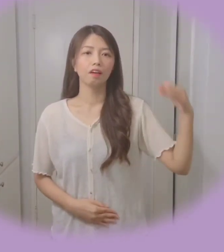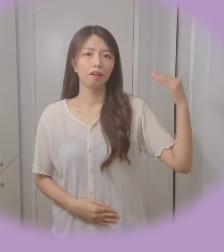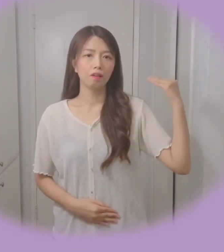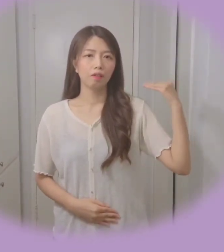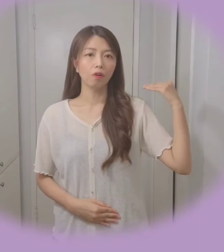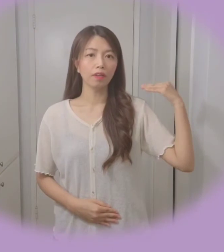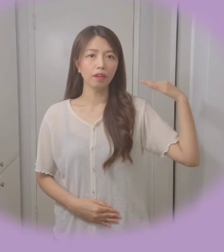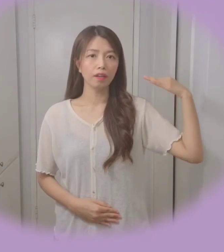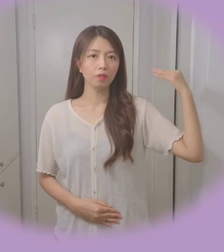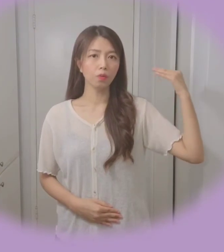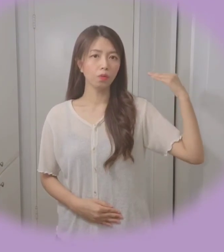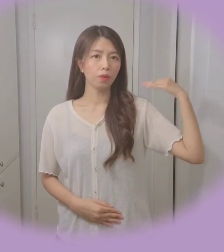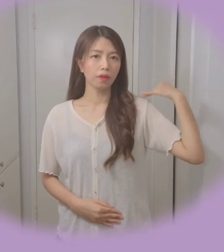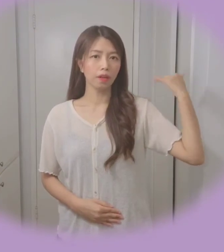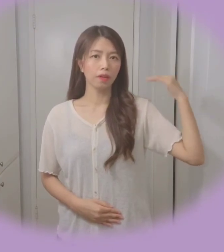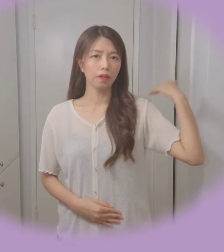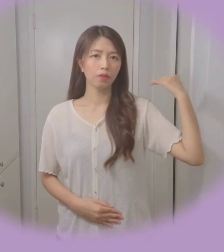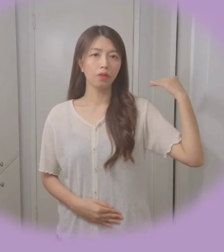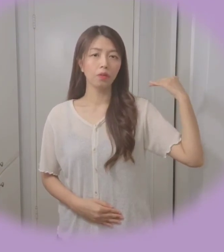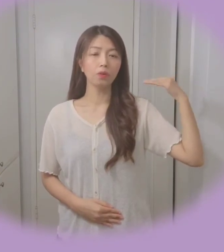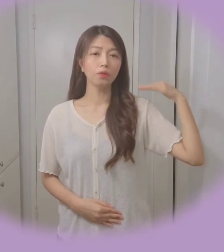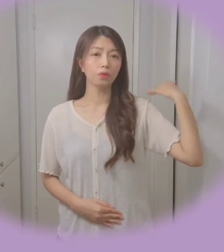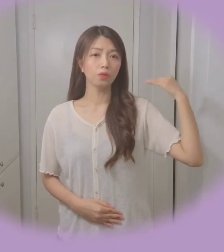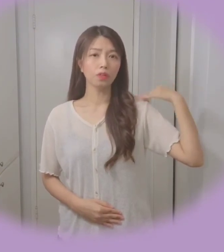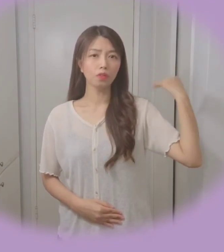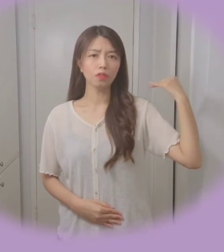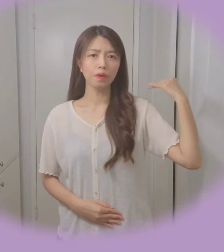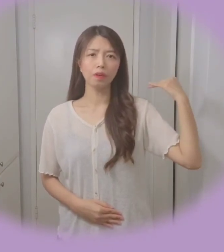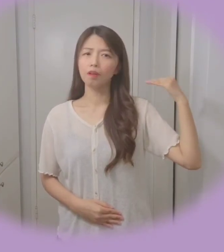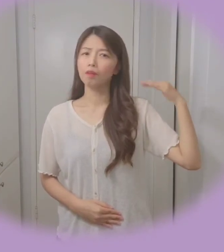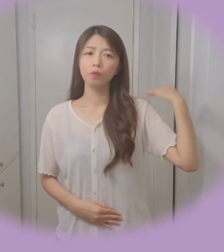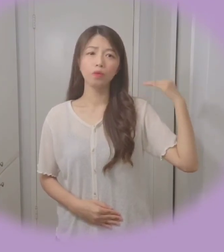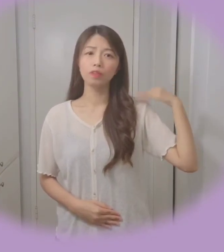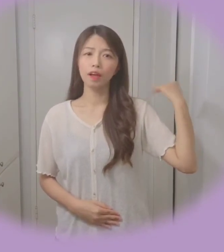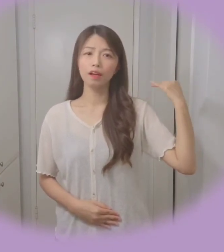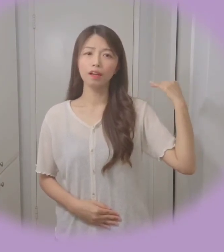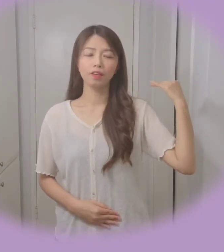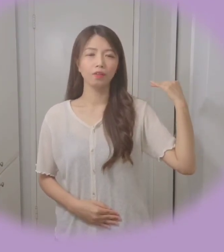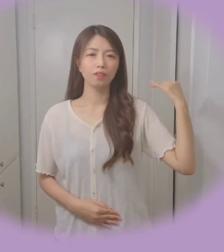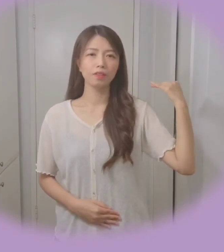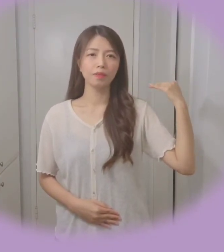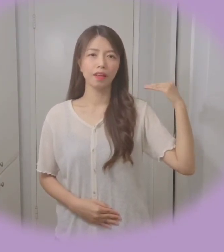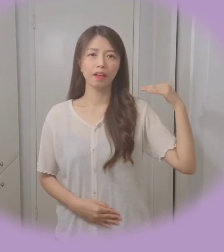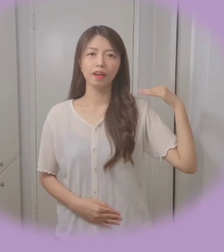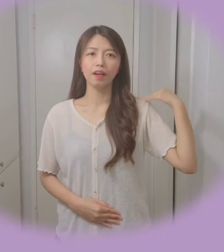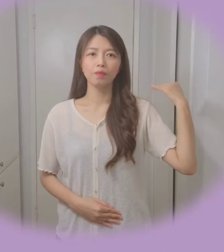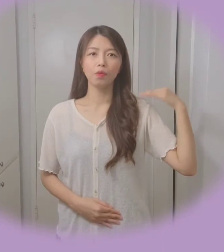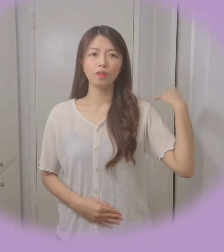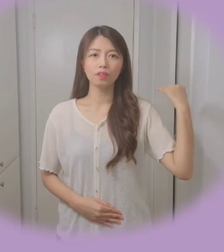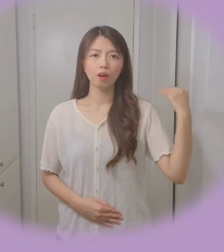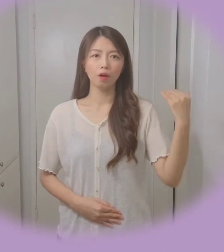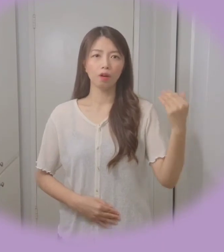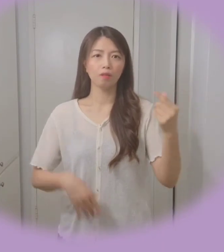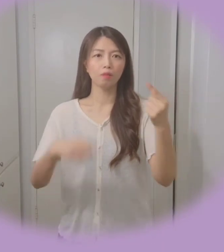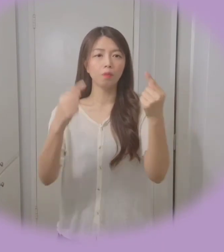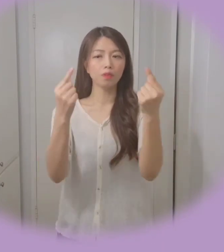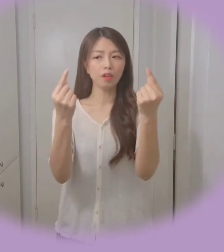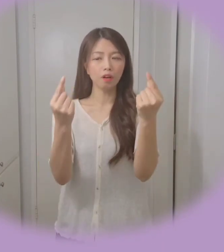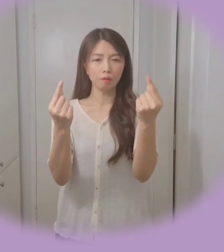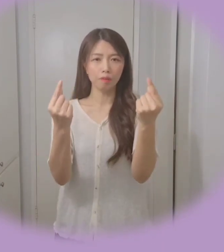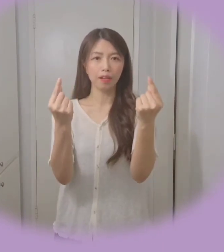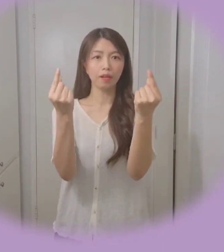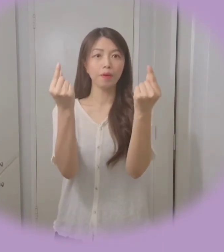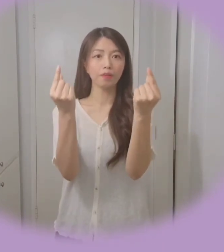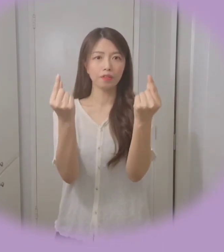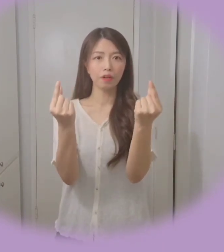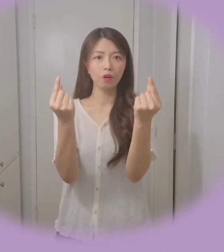수어는요. 어깨를 손으로 이렇게 뒤로 툭툭 쳐주시면 모르다 이런 뜻입니다. 모른 척,